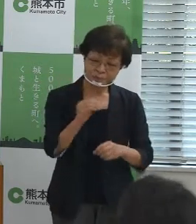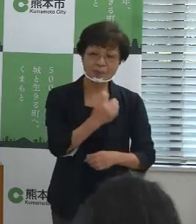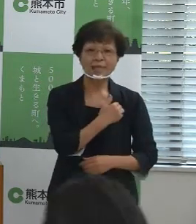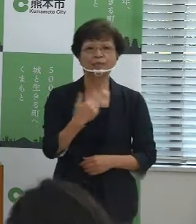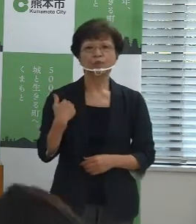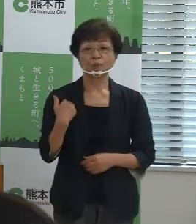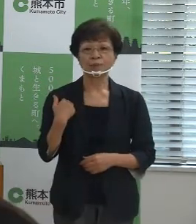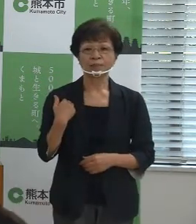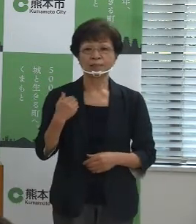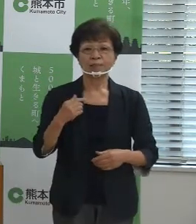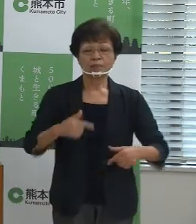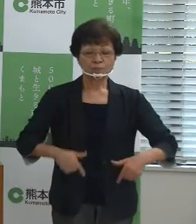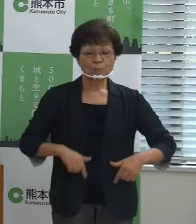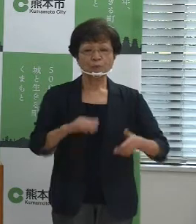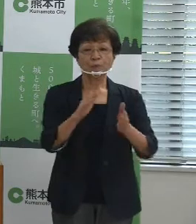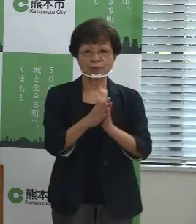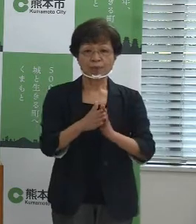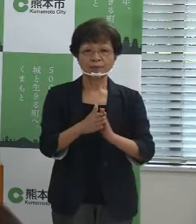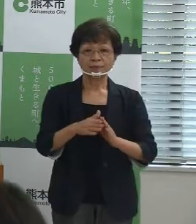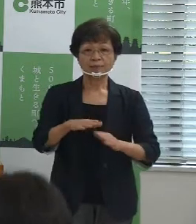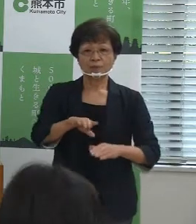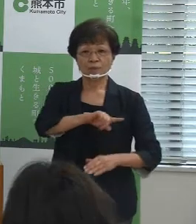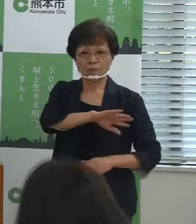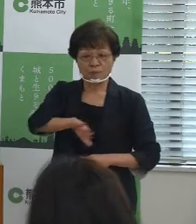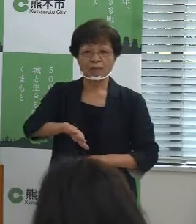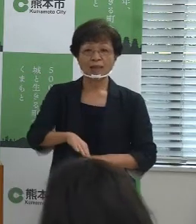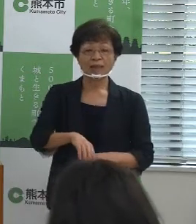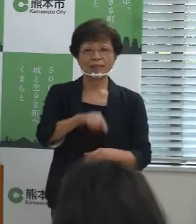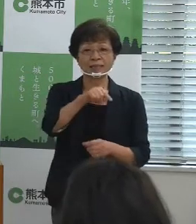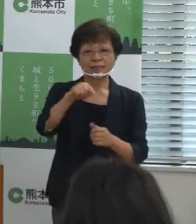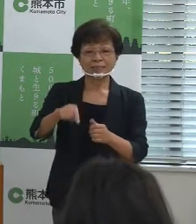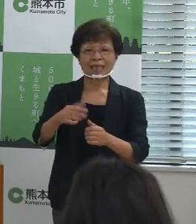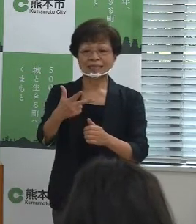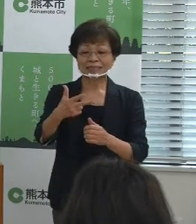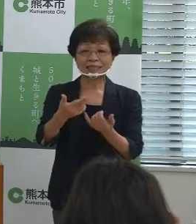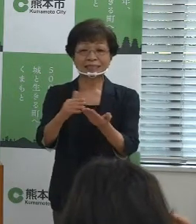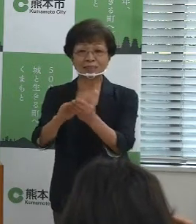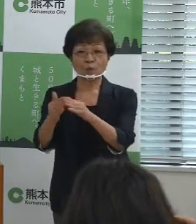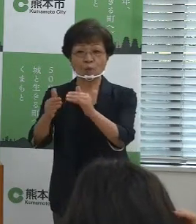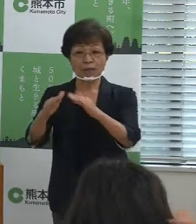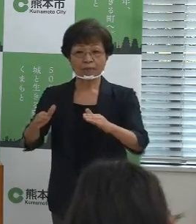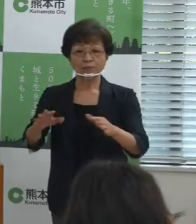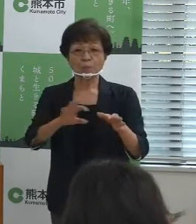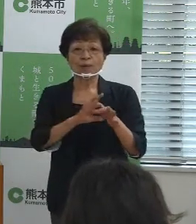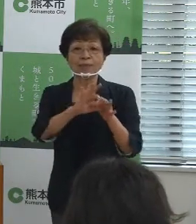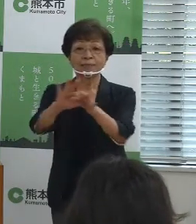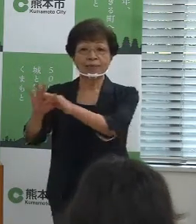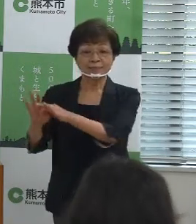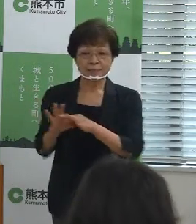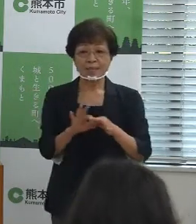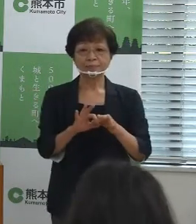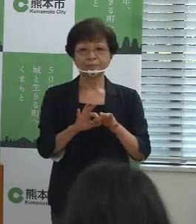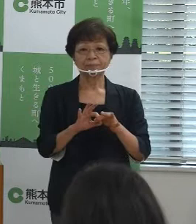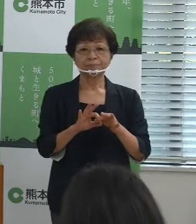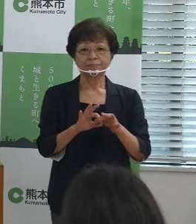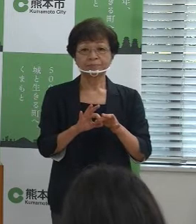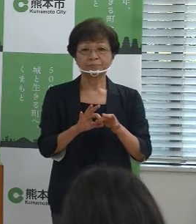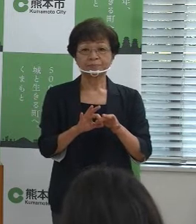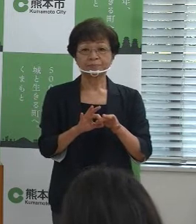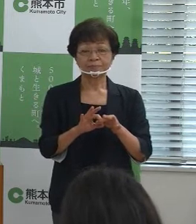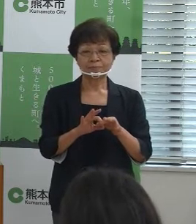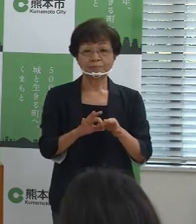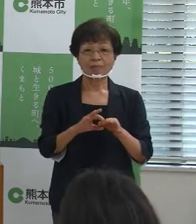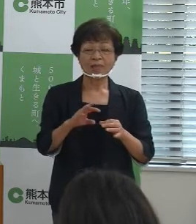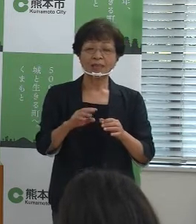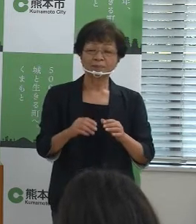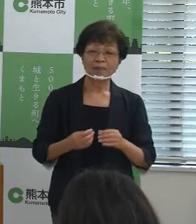よう、県をはじめ全国市長会や指定都市市長会とも連携をしながら、被害認定の